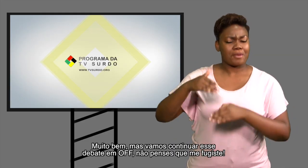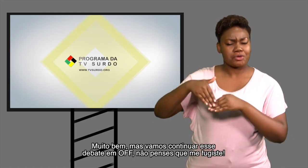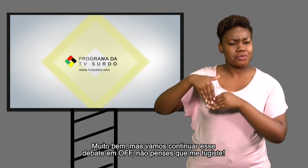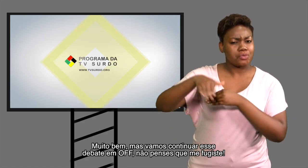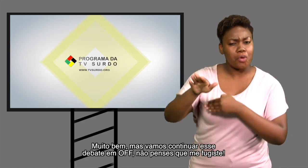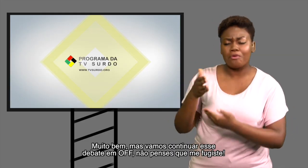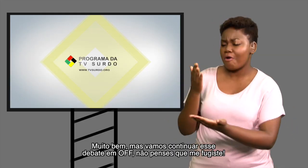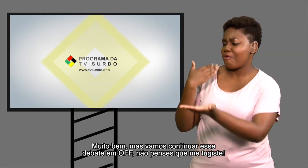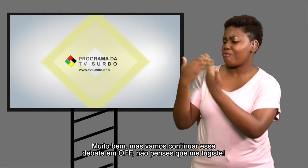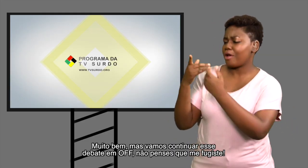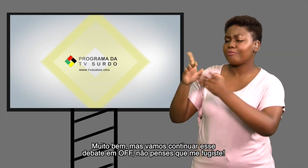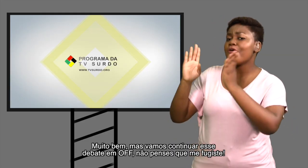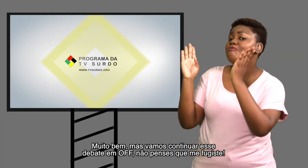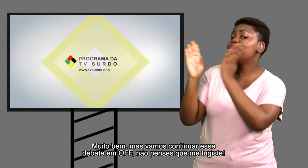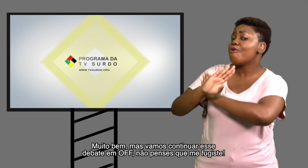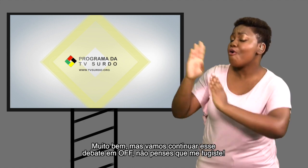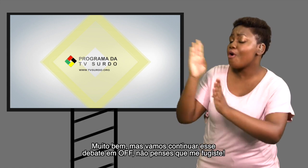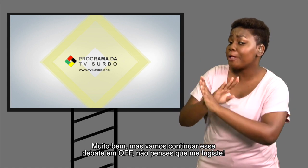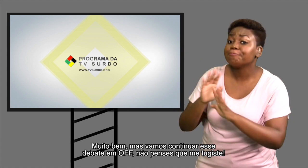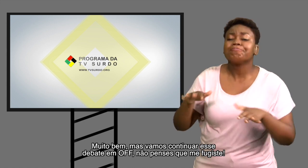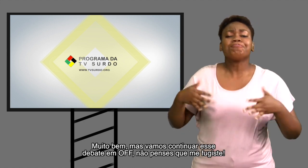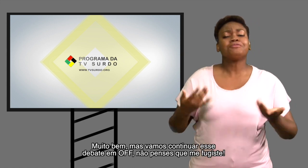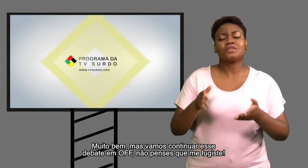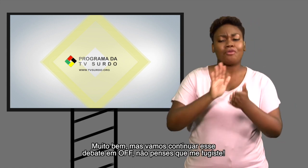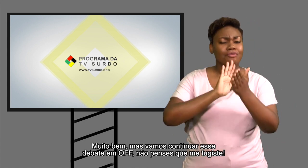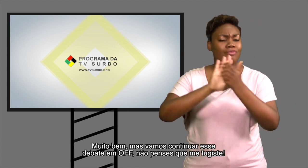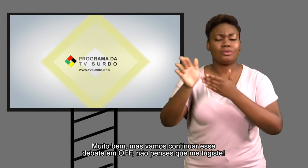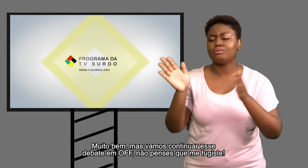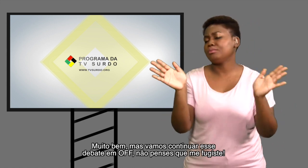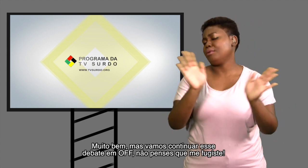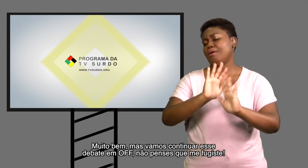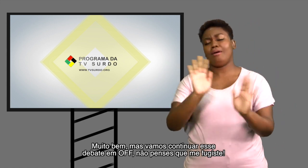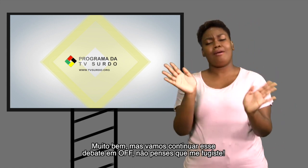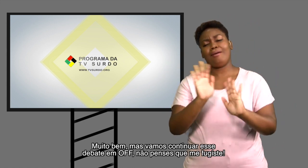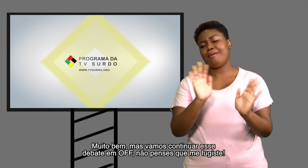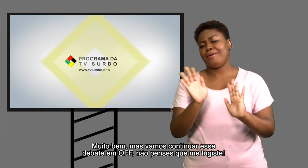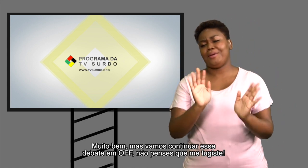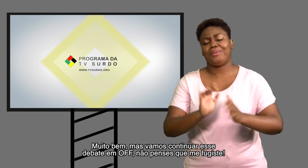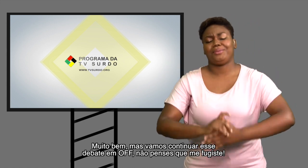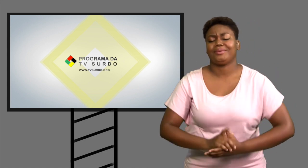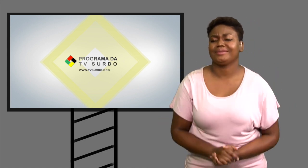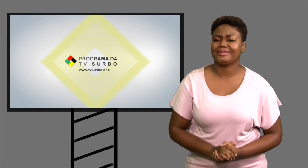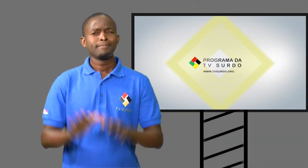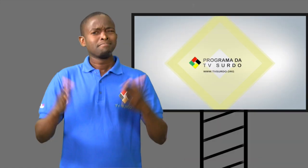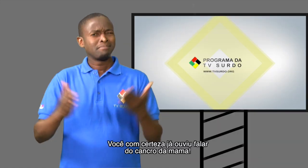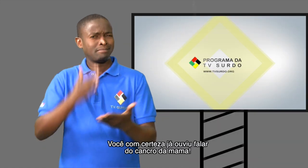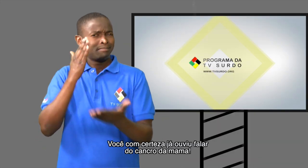Muito bem, vamos continuar esse debate em off. Não penses que me fugiste.